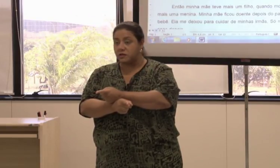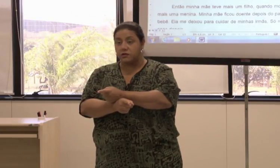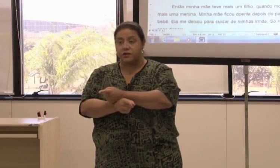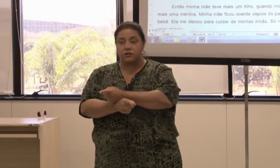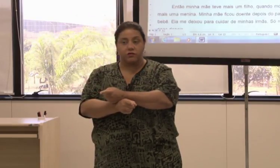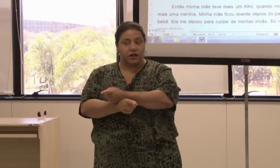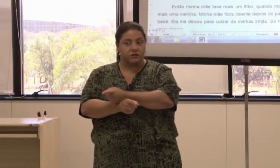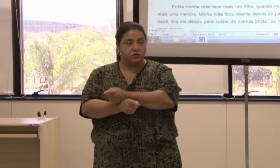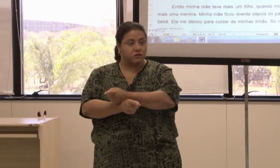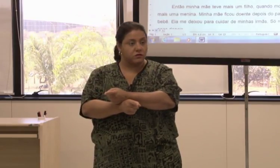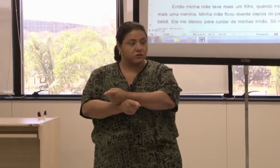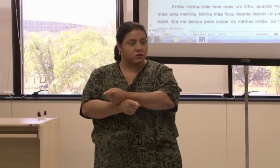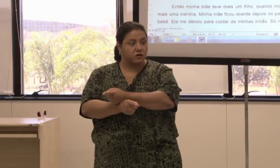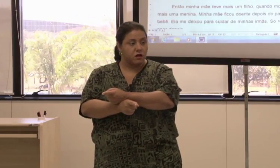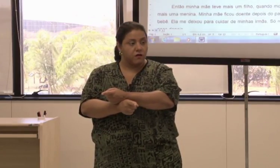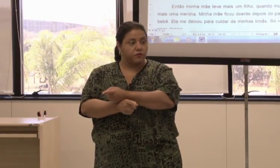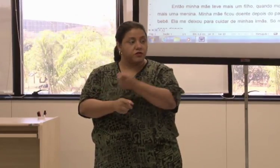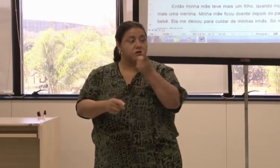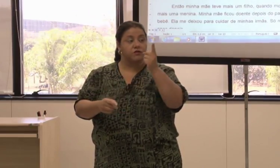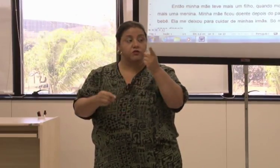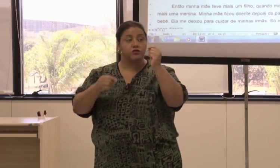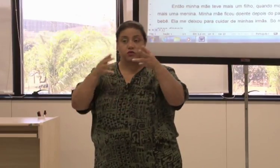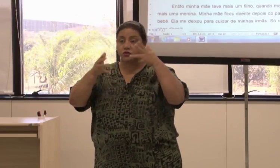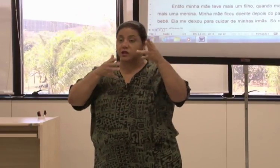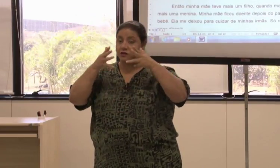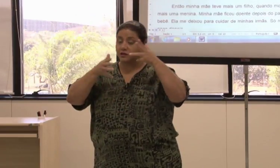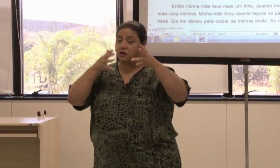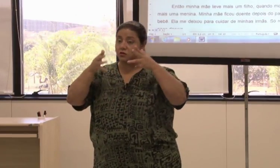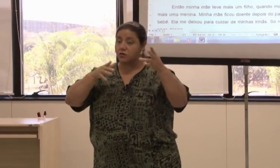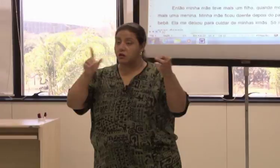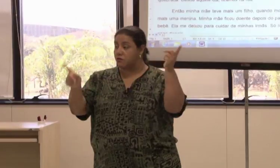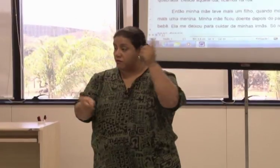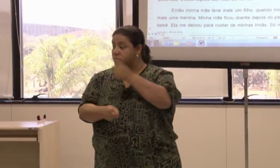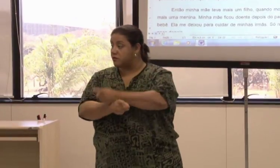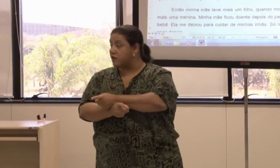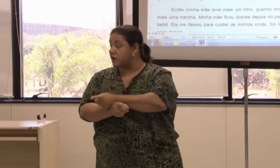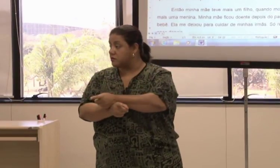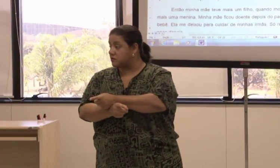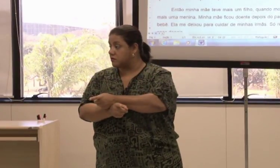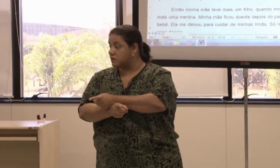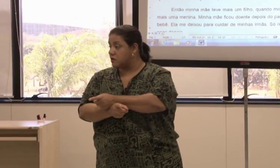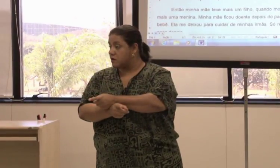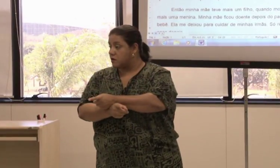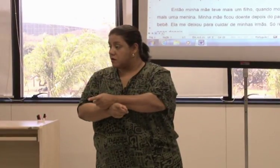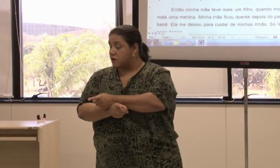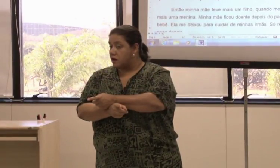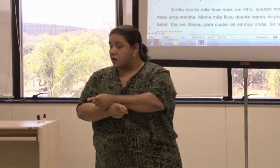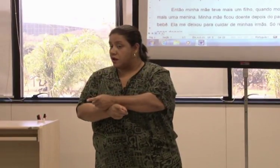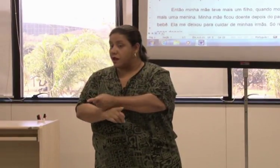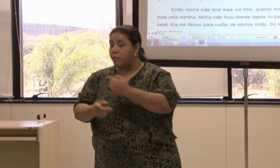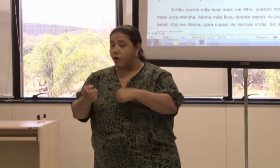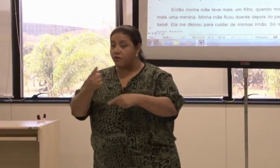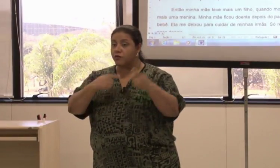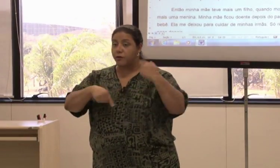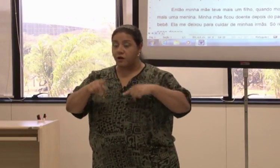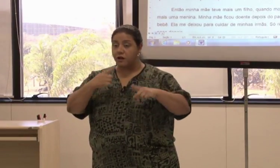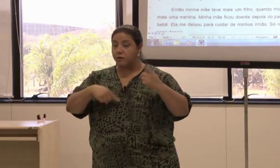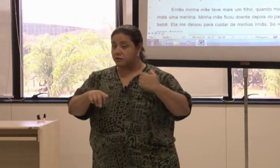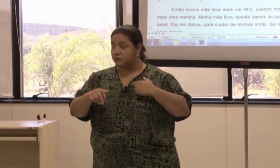vão fazer o inverso. Vocês vão ver um surdo sinalizando e vão fazer o inverso. E a prova do ProLibras,